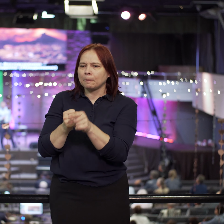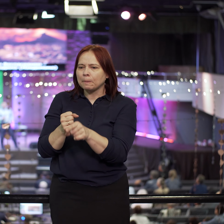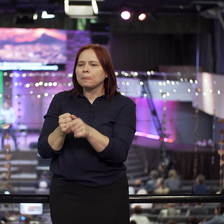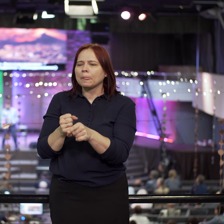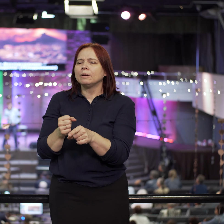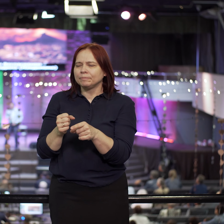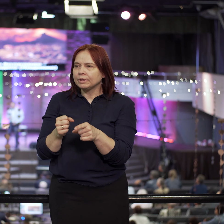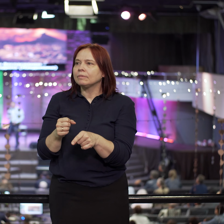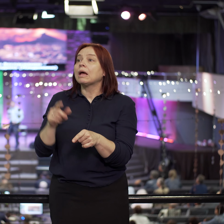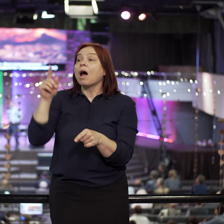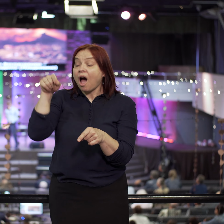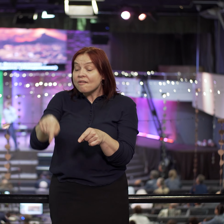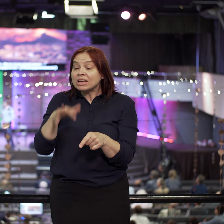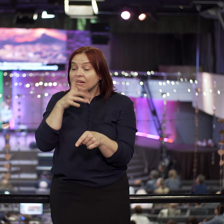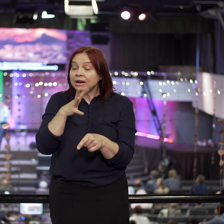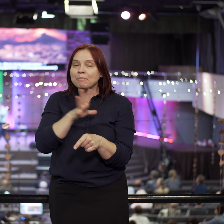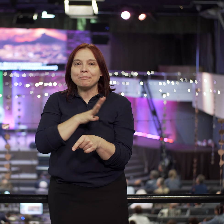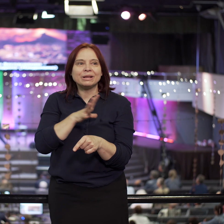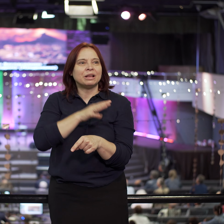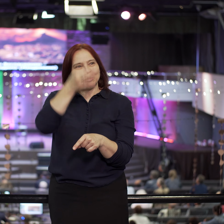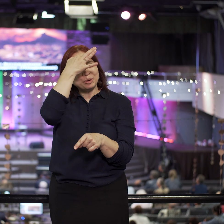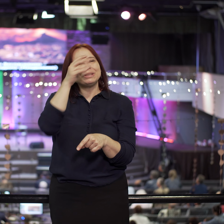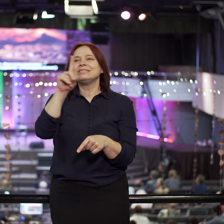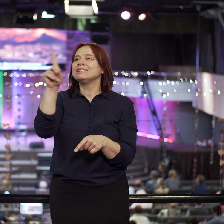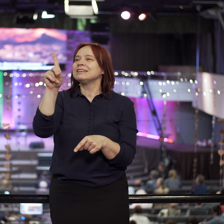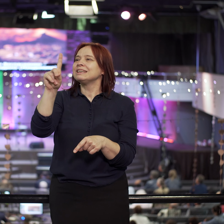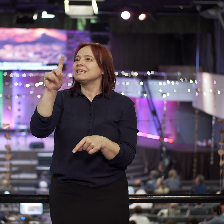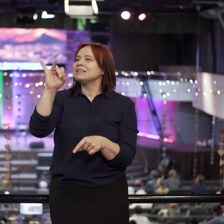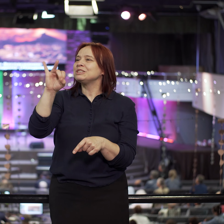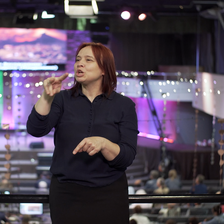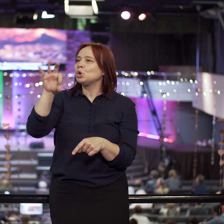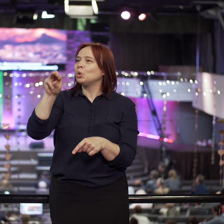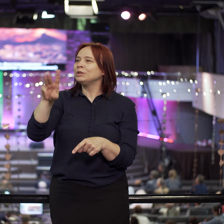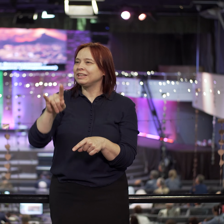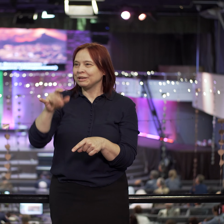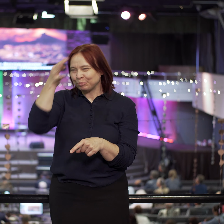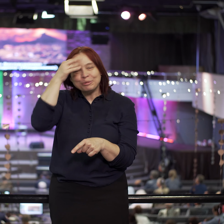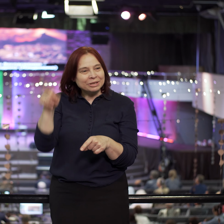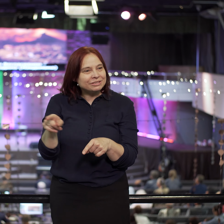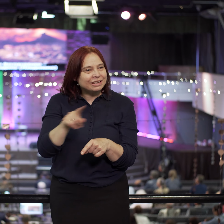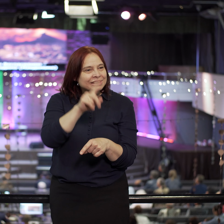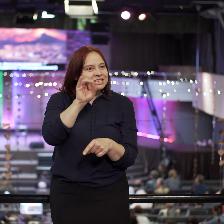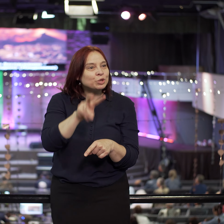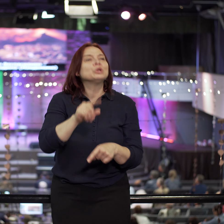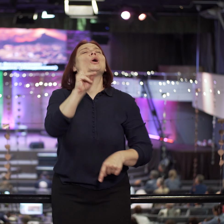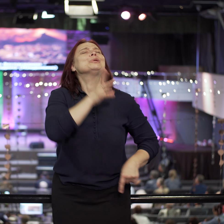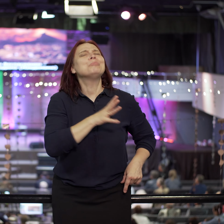такая партия. Вы знаете, зелот такое слово. Кто из учеников Иисуса Христа был